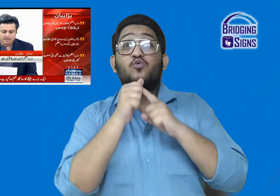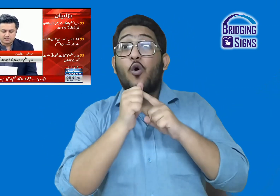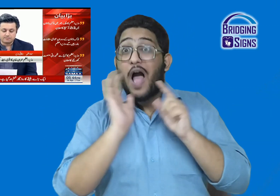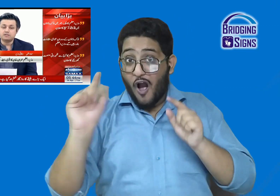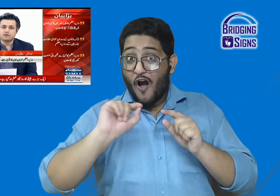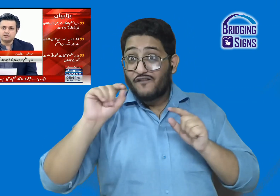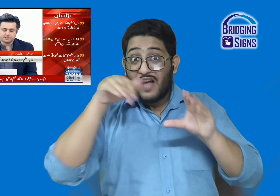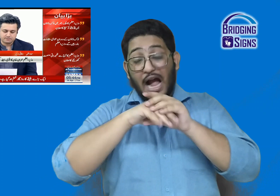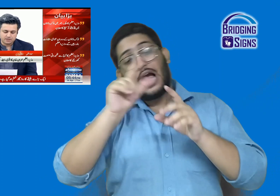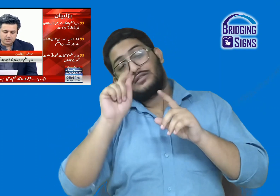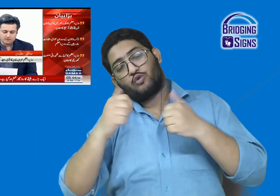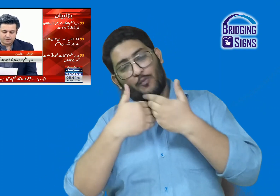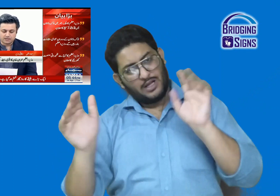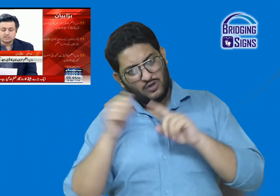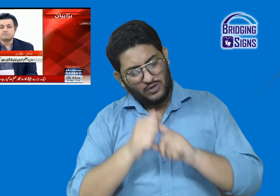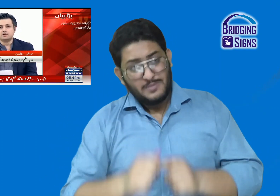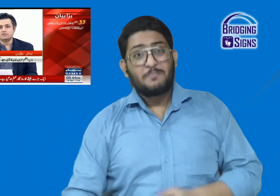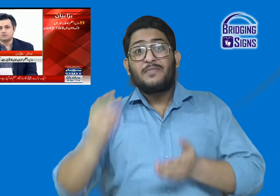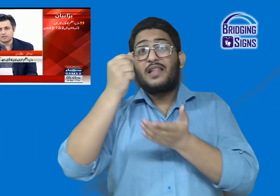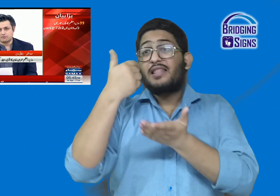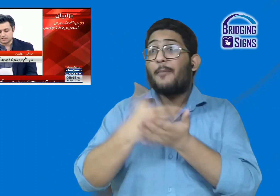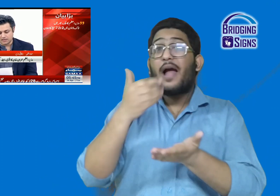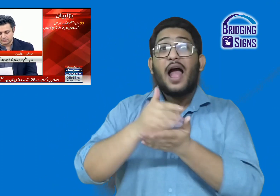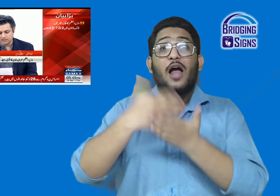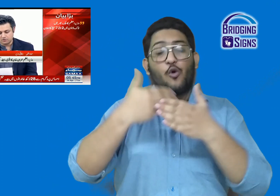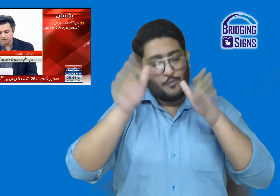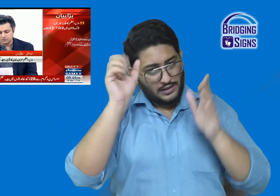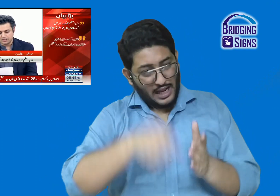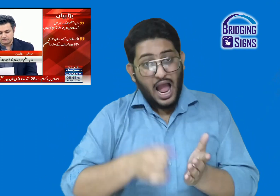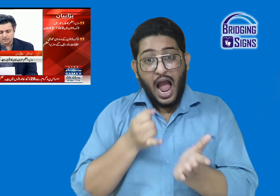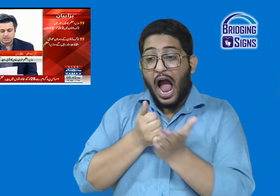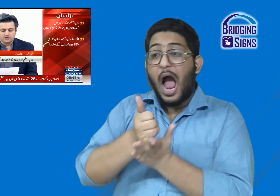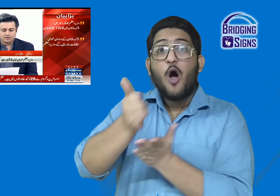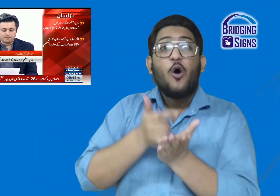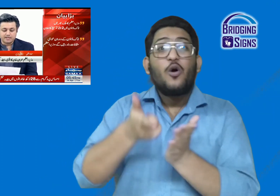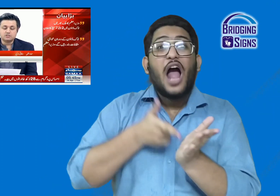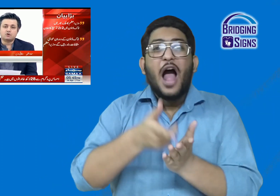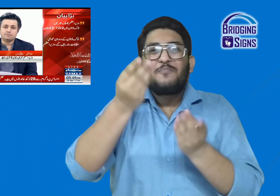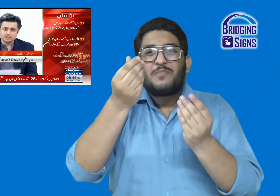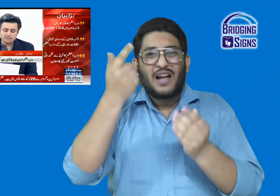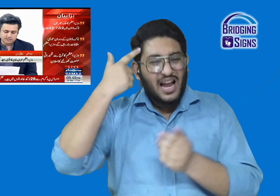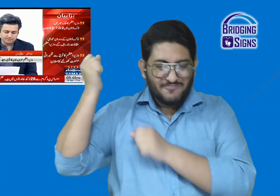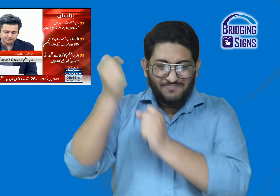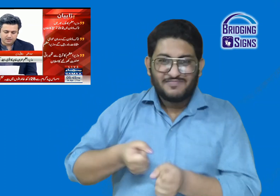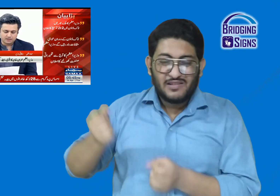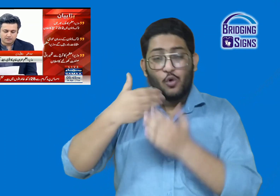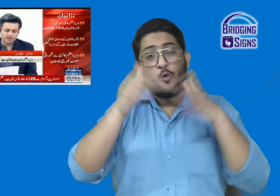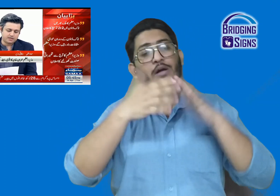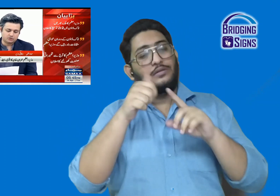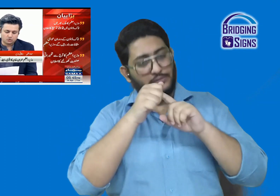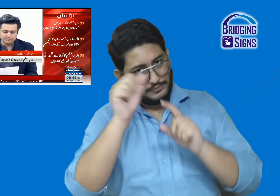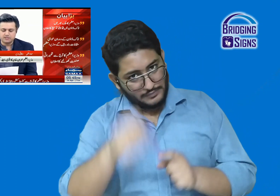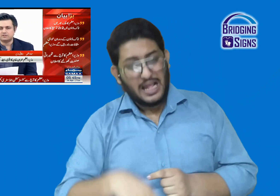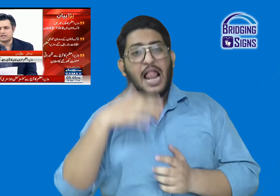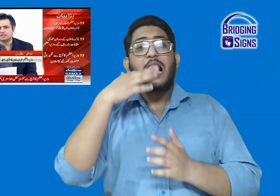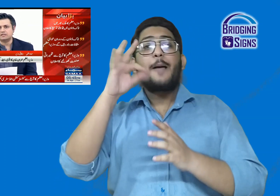साथ है, सीमेंट प्लांट्स, फर्टिलाइजर प्लांट्स क्योंकि ये हमारी ज़राअत के लिए बहुत ज़रूरी हैं, माइंस और मिनरल्स,